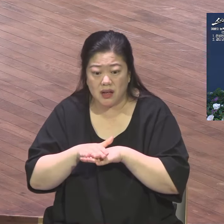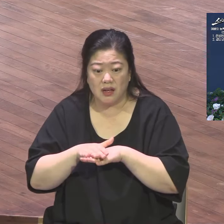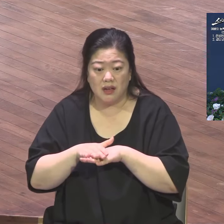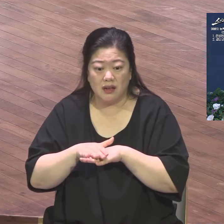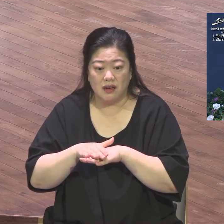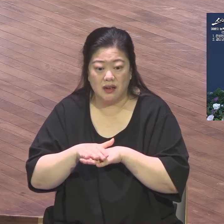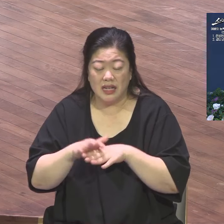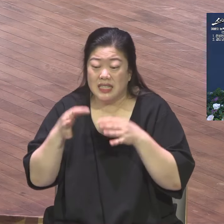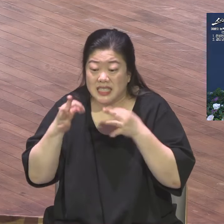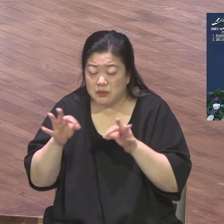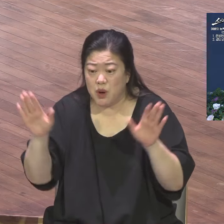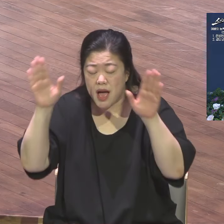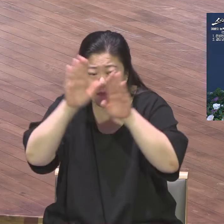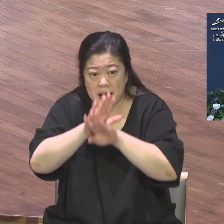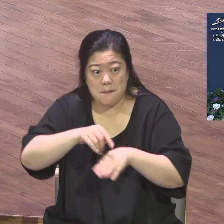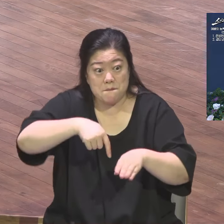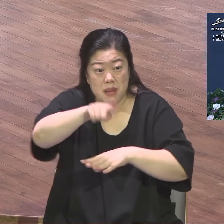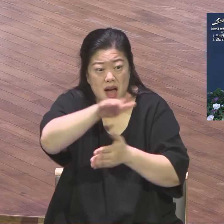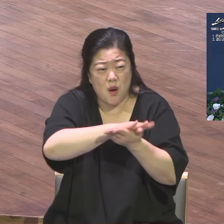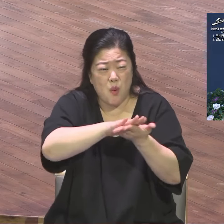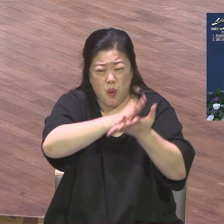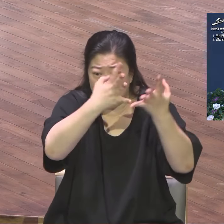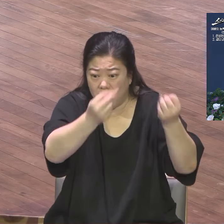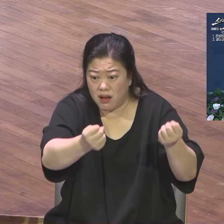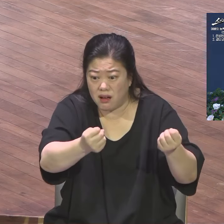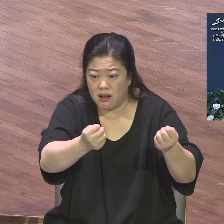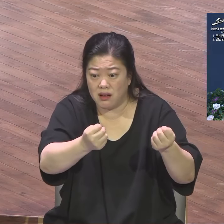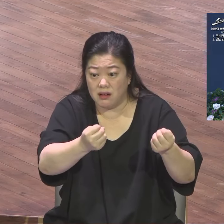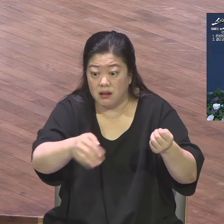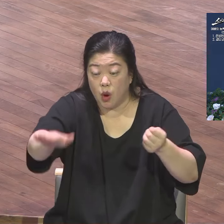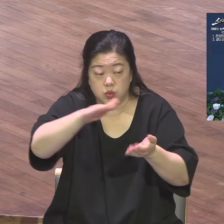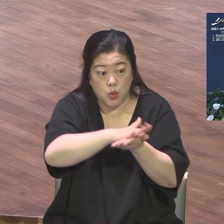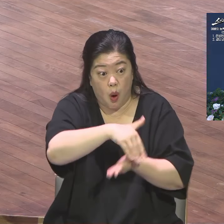우리는 깨어서 하나님 나와 예배하고 찬양하고 말씀 듣고 기도할 수 있는